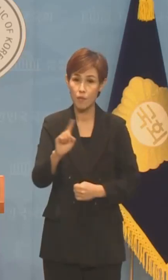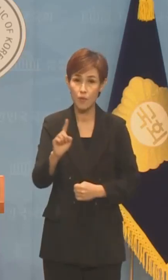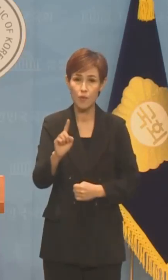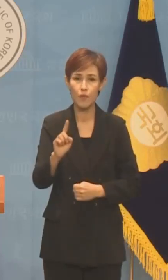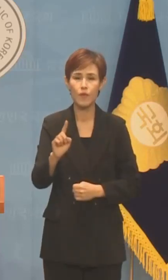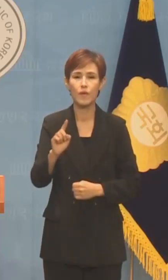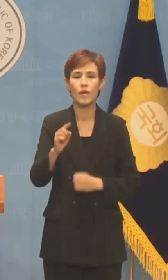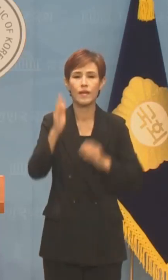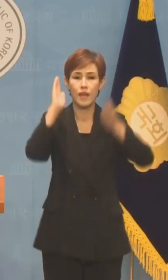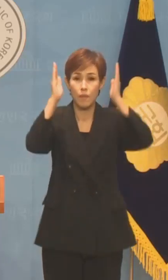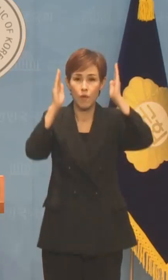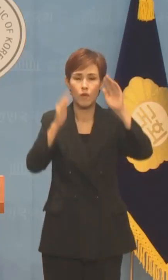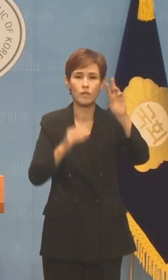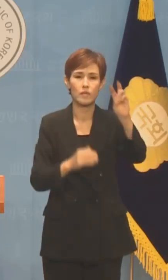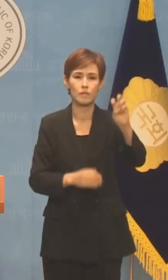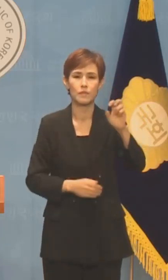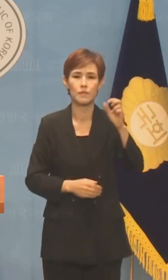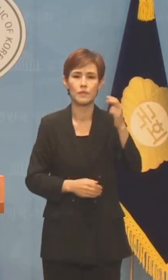매체는 네이버가